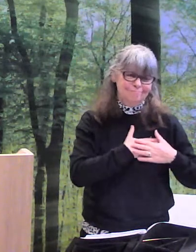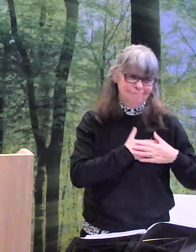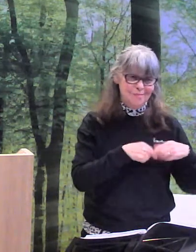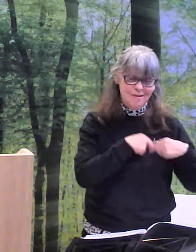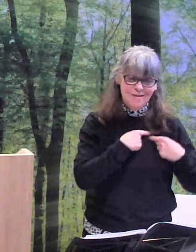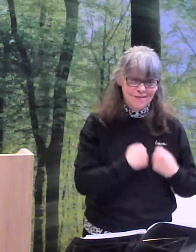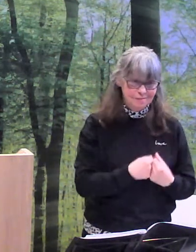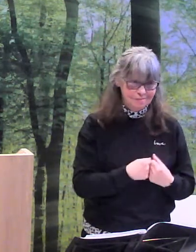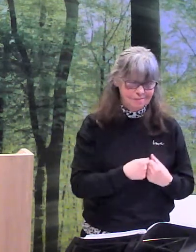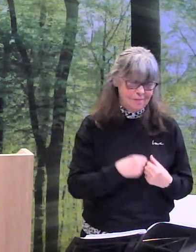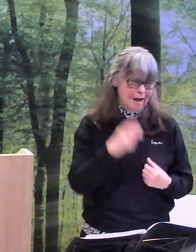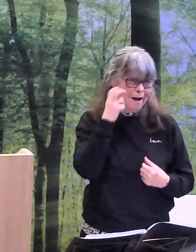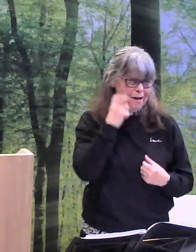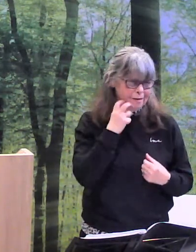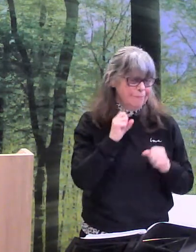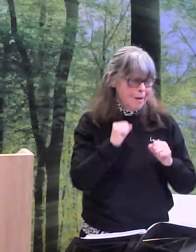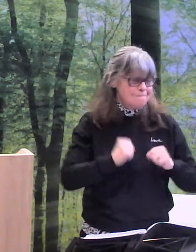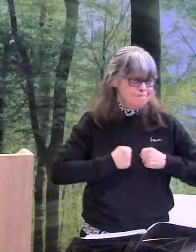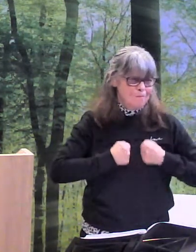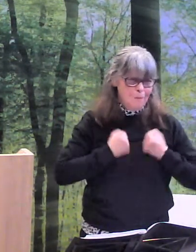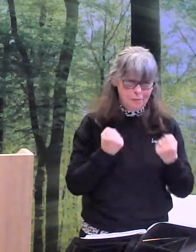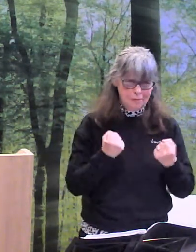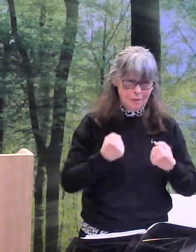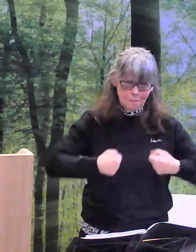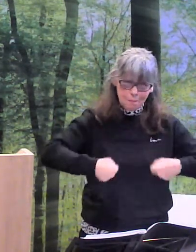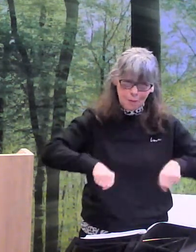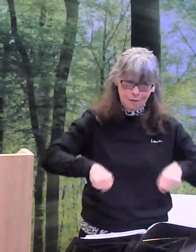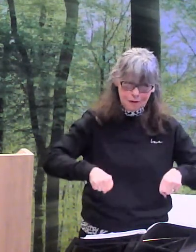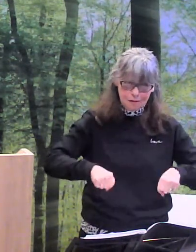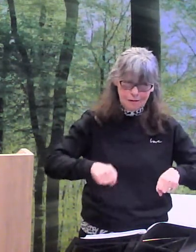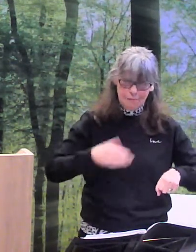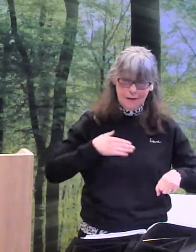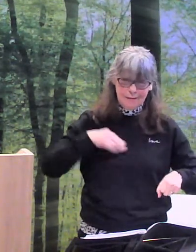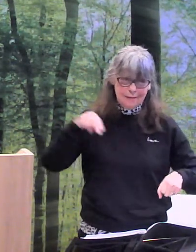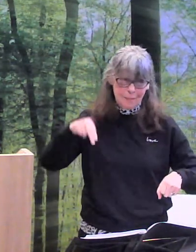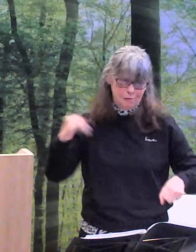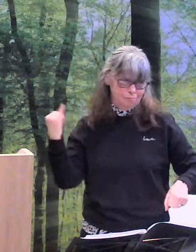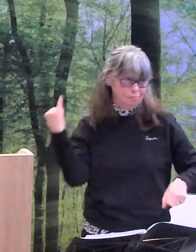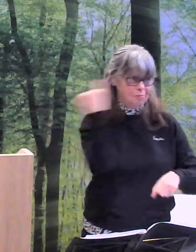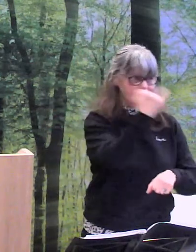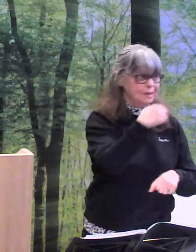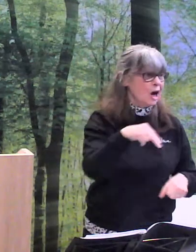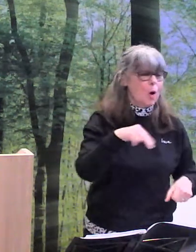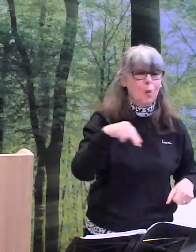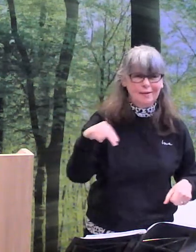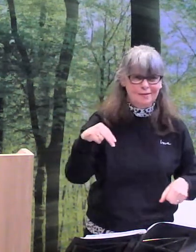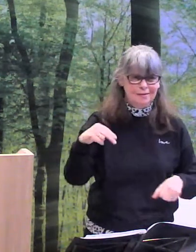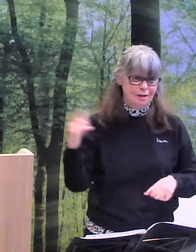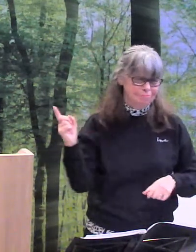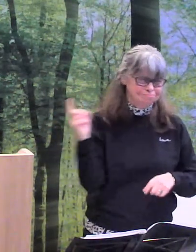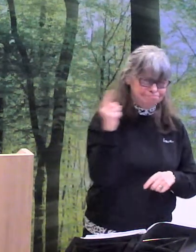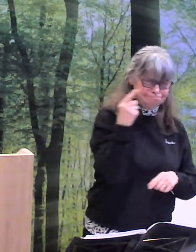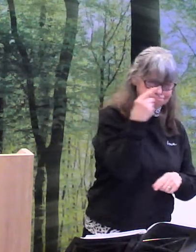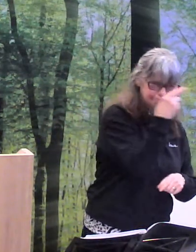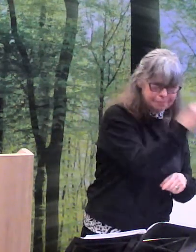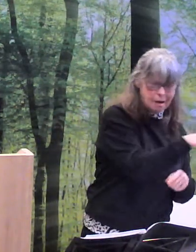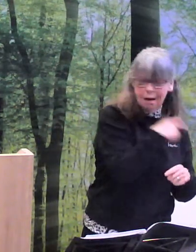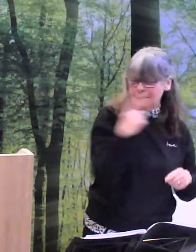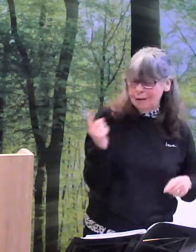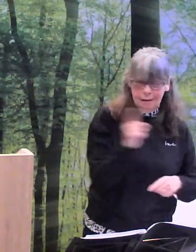Hij ontmoette Rosa en zijn hart was verloren. Hij ging met de motto naar